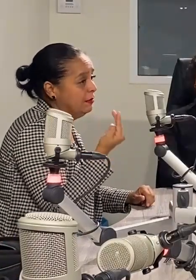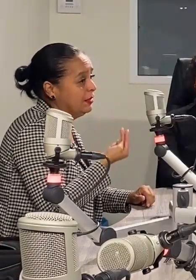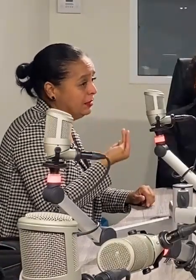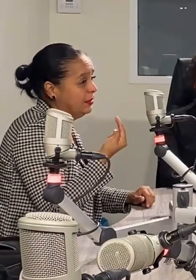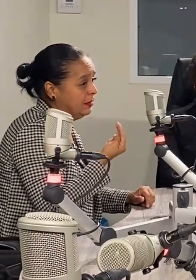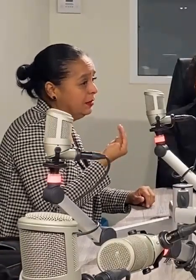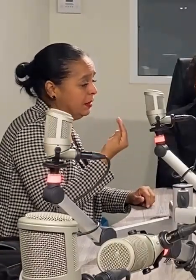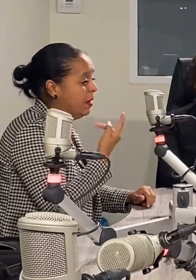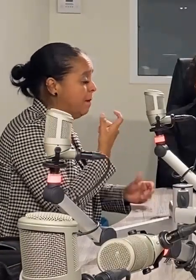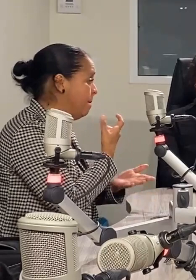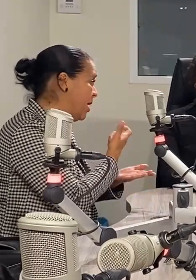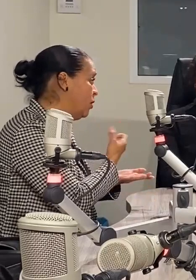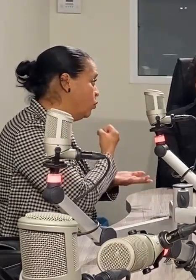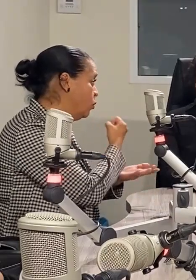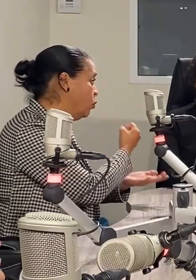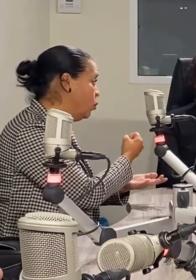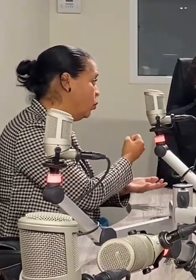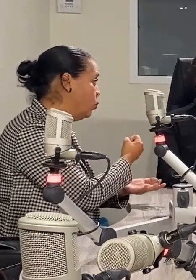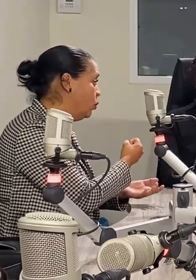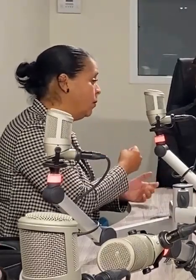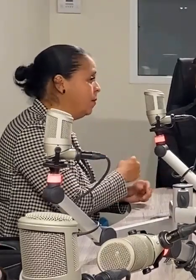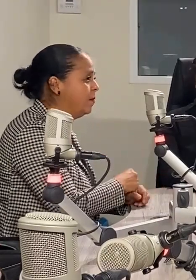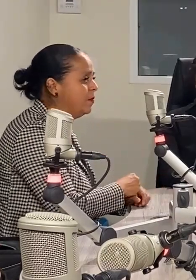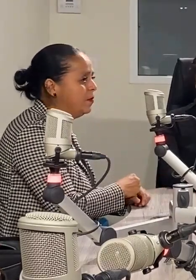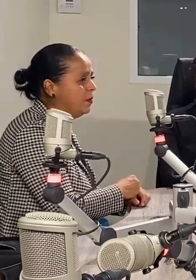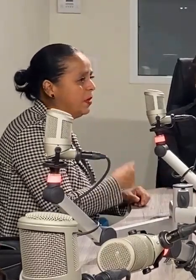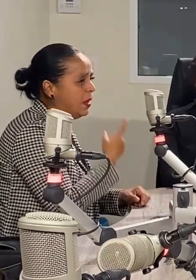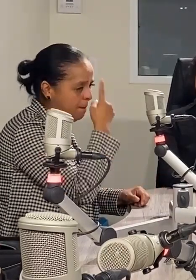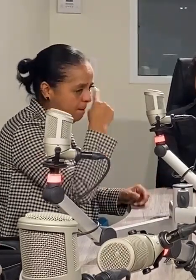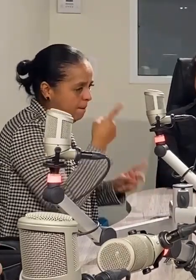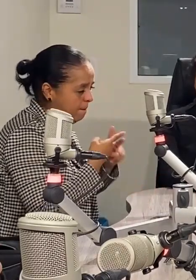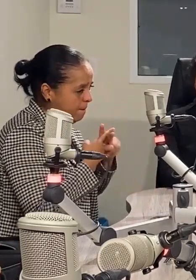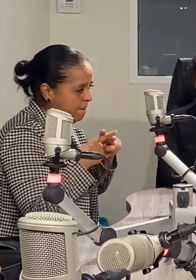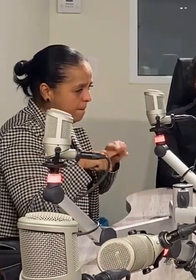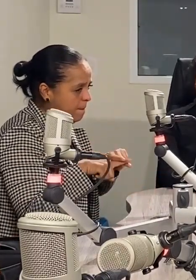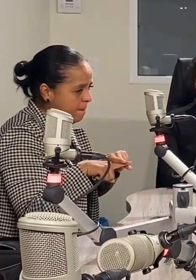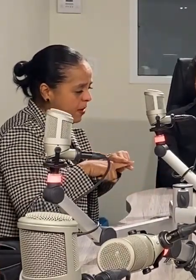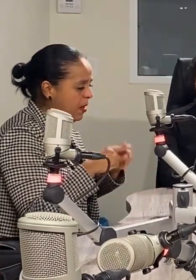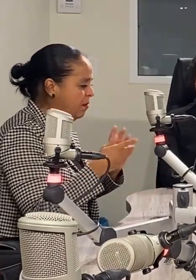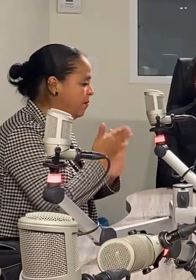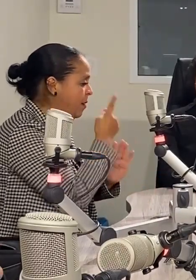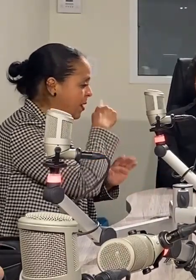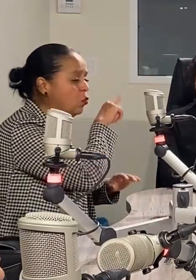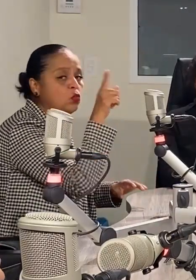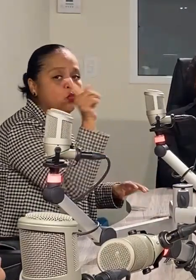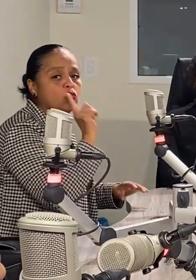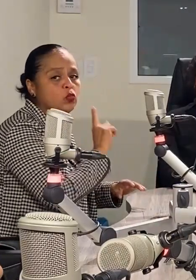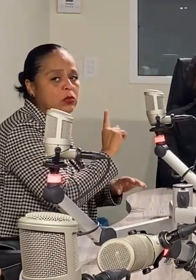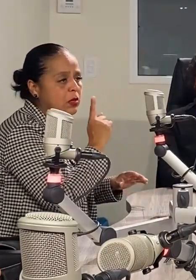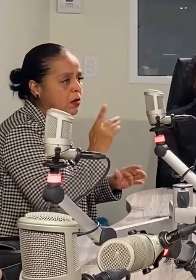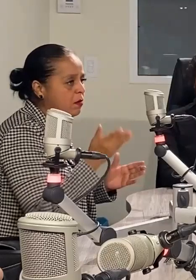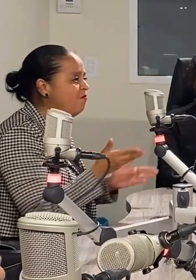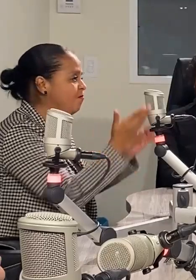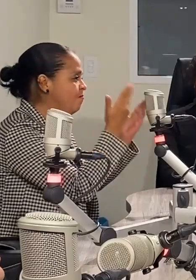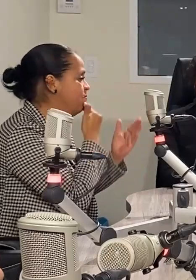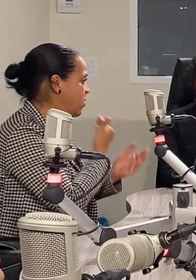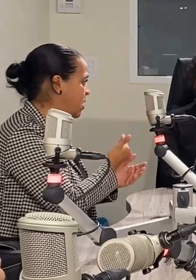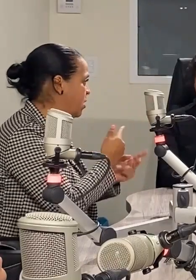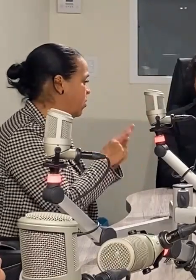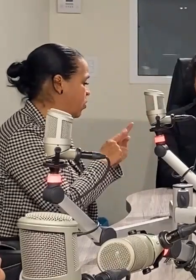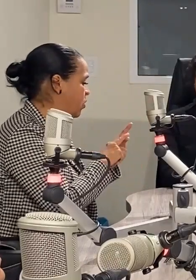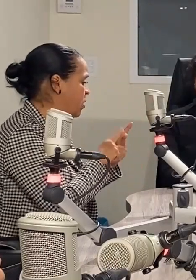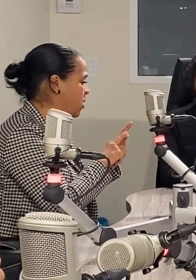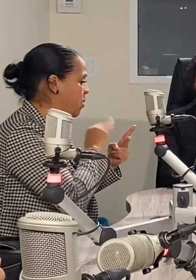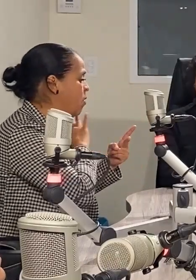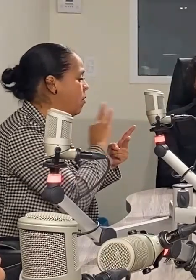destinar el presupuesto para pues dar para empezar una mejor infraestructura para ustedes que vayan con unas condiciones adecuadas, y dos, que